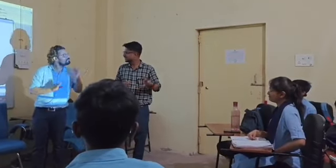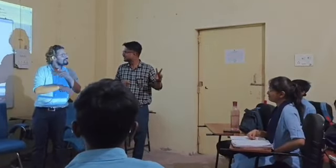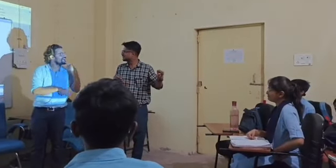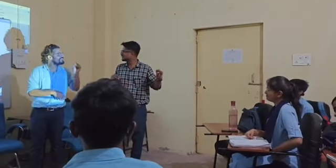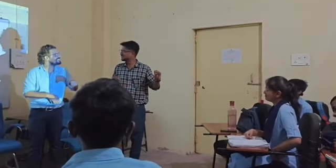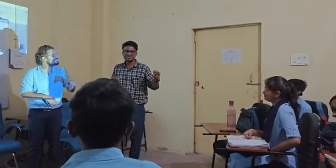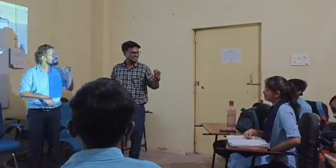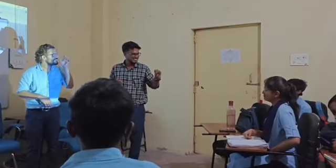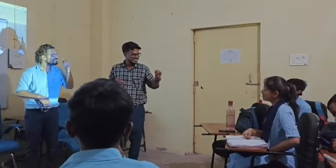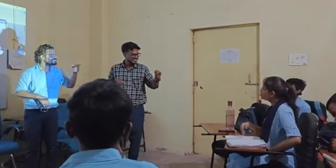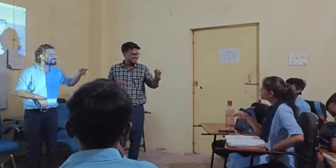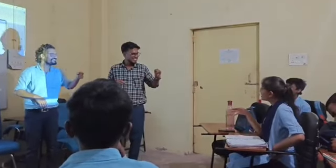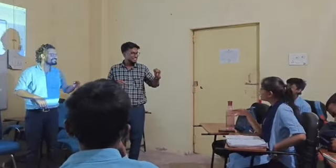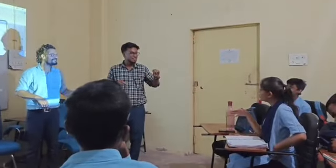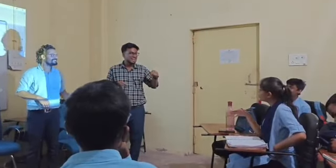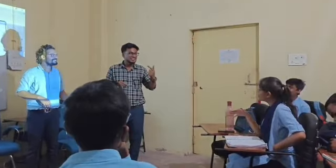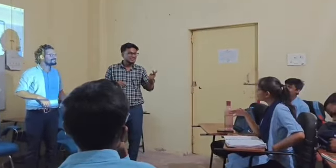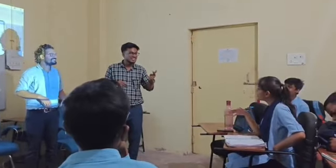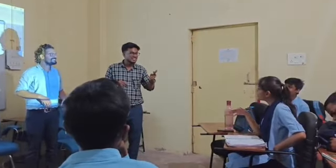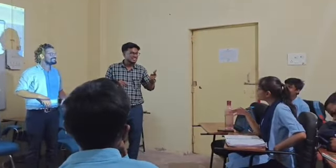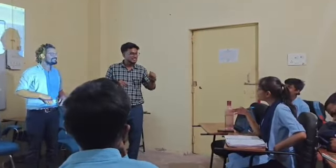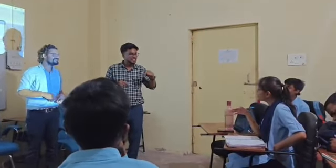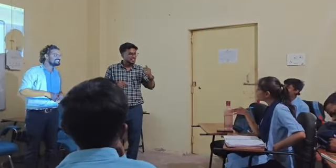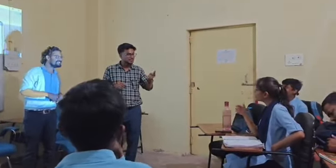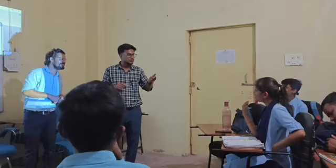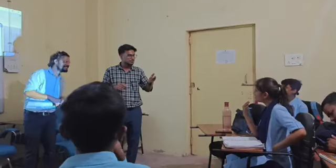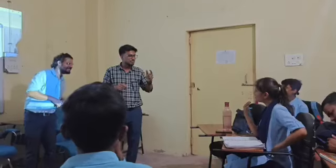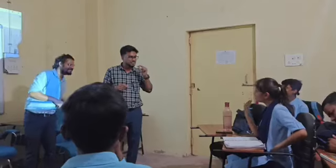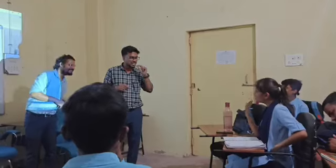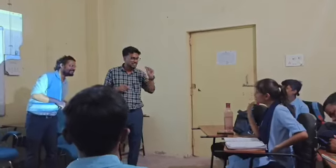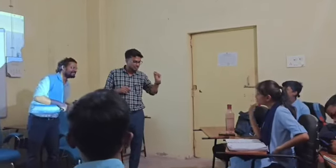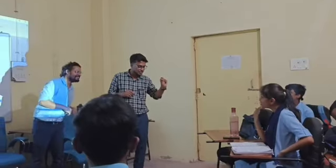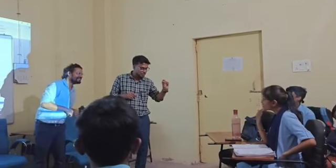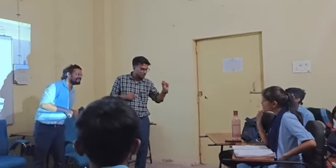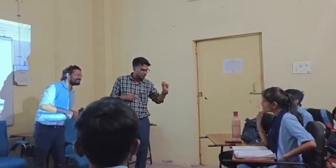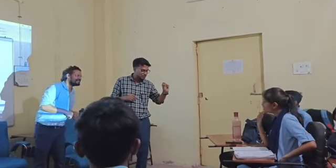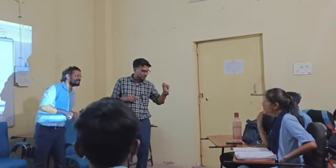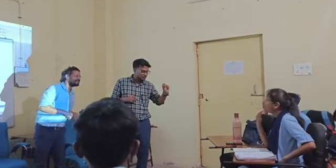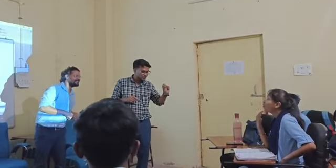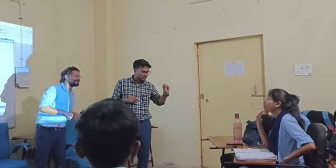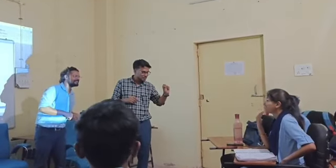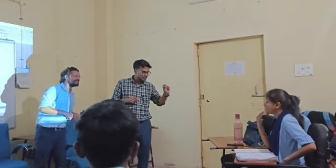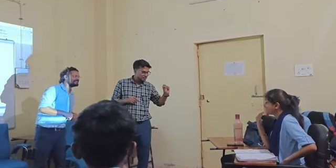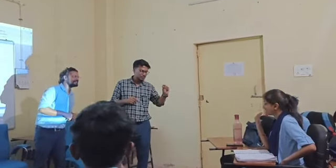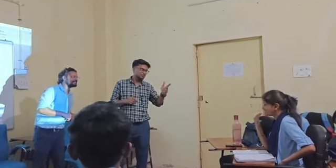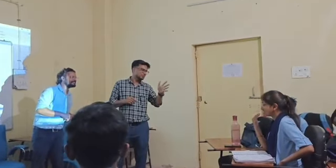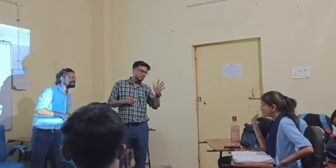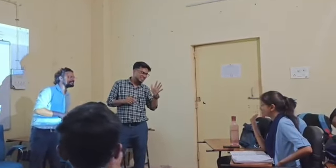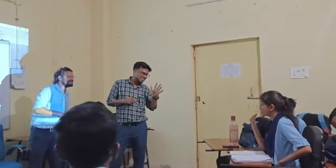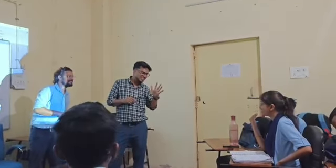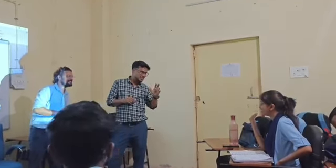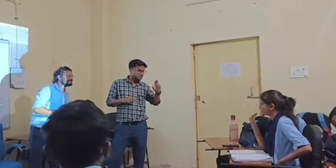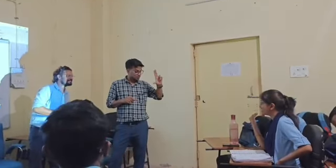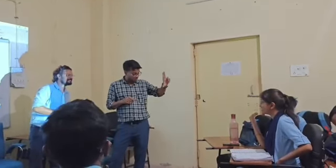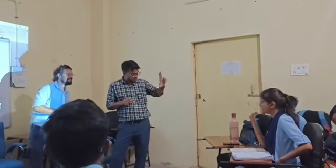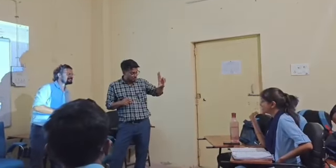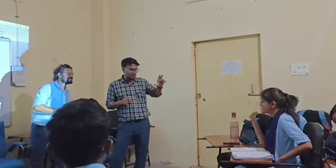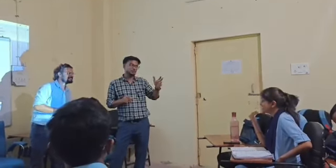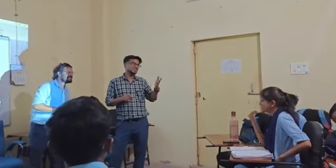दोनों में बोलूं? पहले सर ने क्या पूछा, चाय कम पीते हो? तो सबने बोला नहीं। ज्यादा पीते हो?